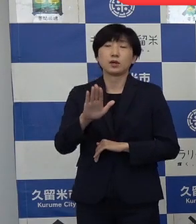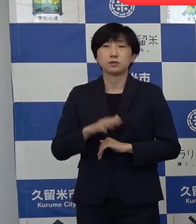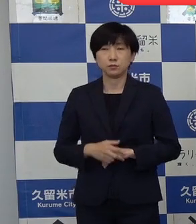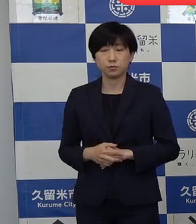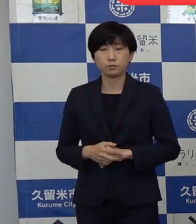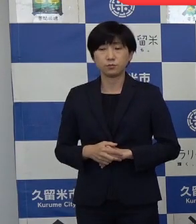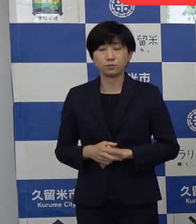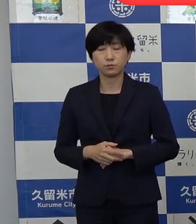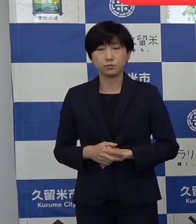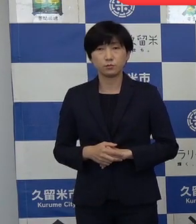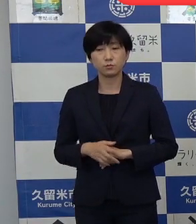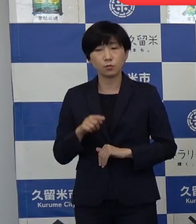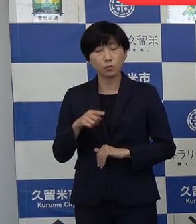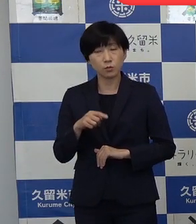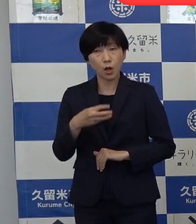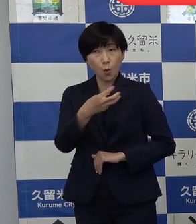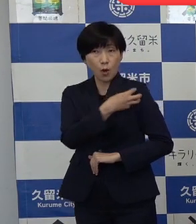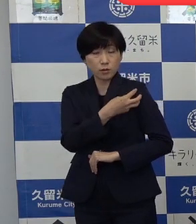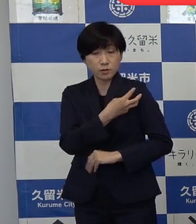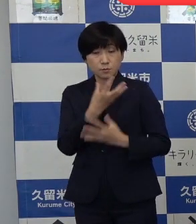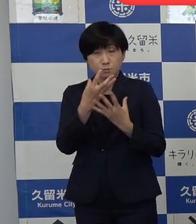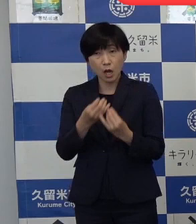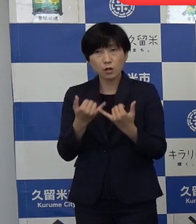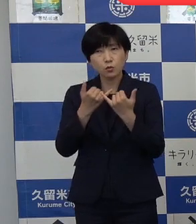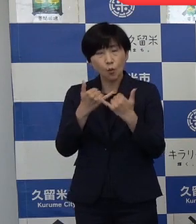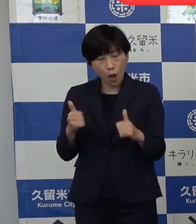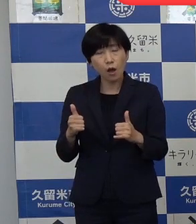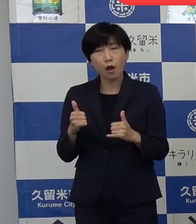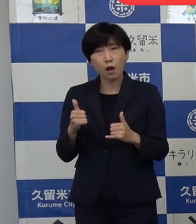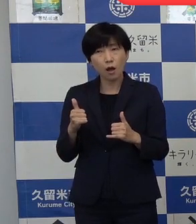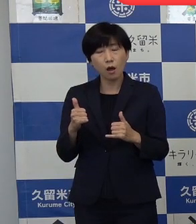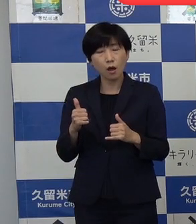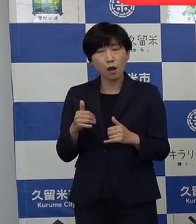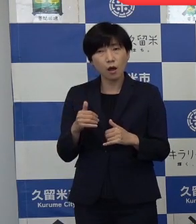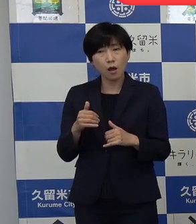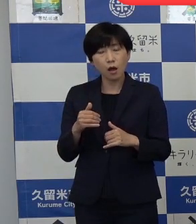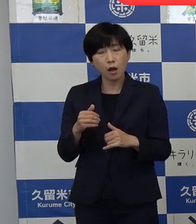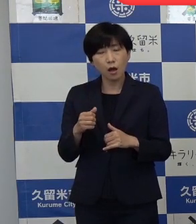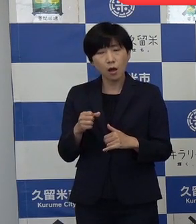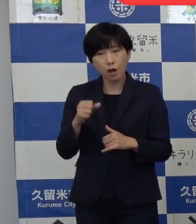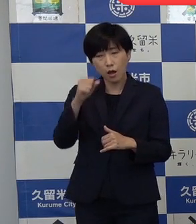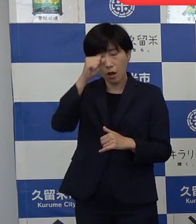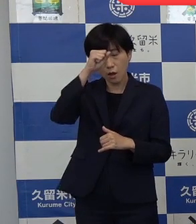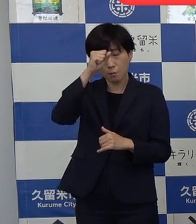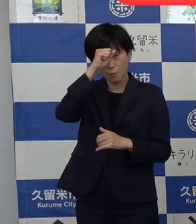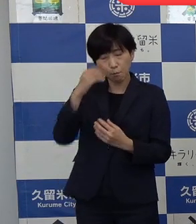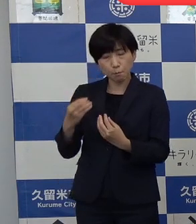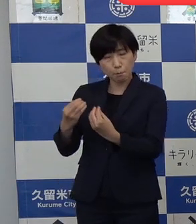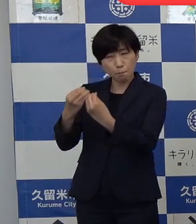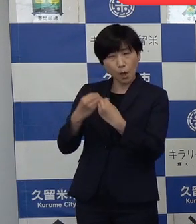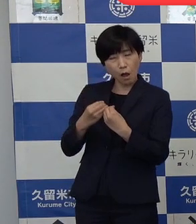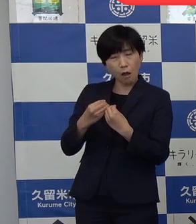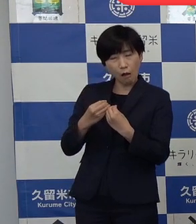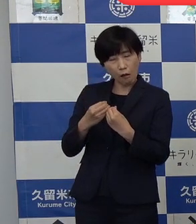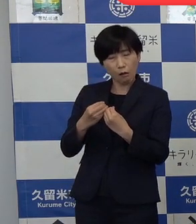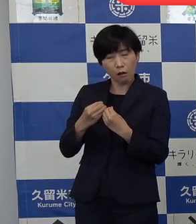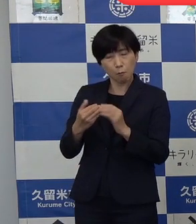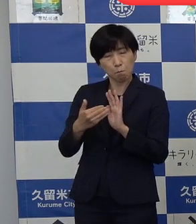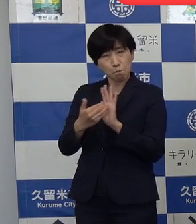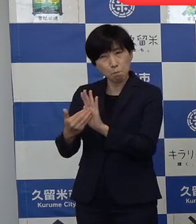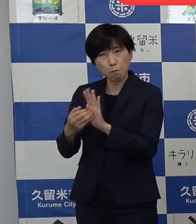。このようにワクチン接種には一定の発症予防の効果があるものだと考えています